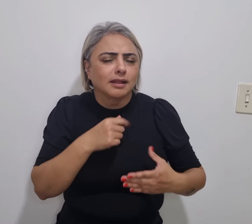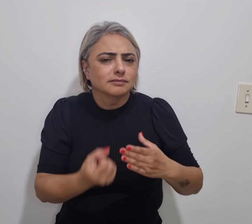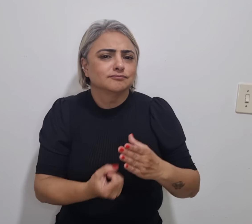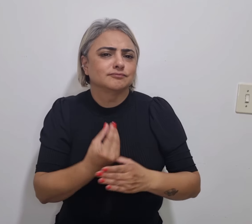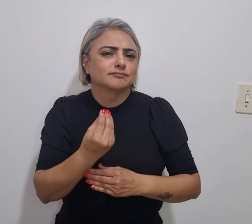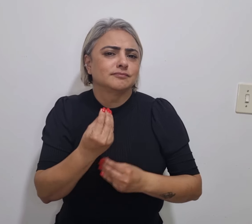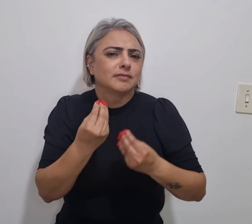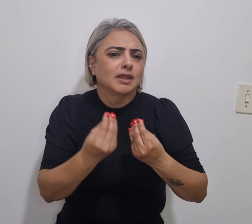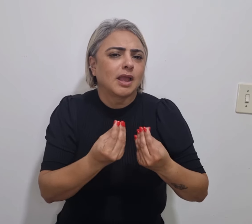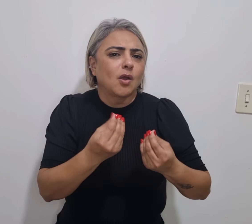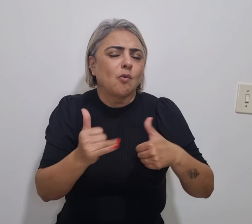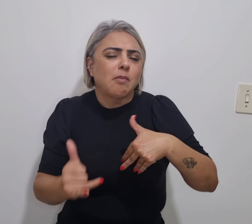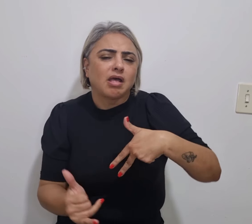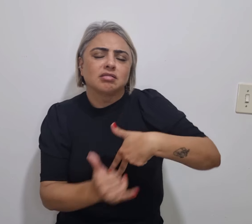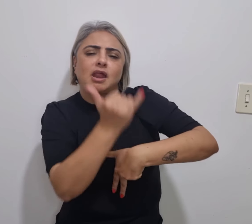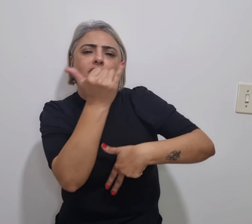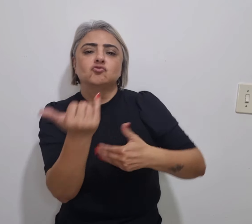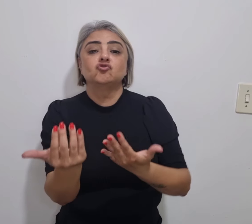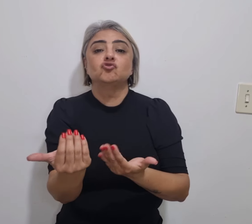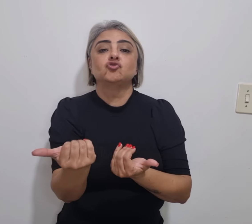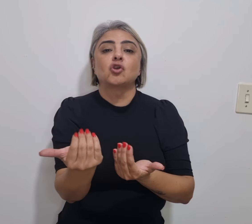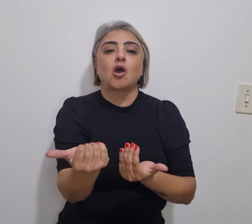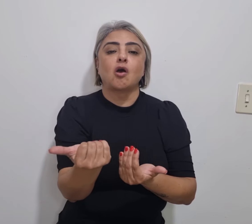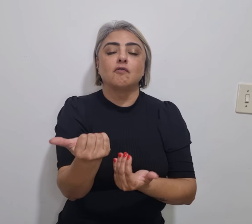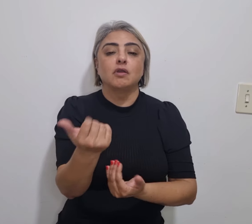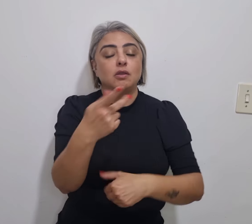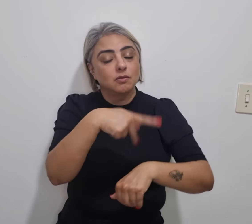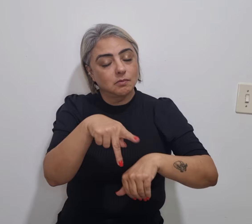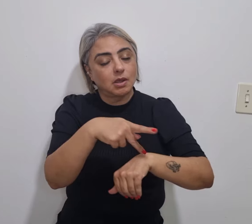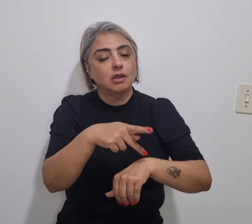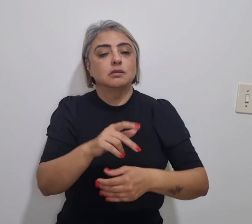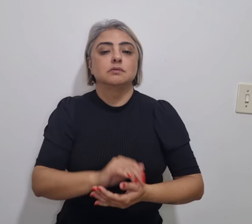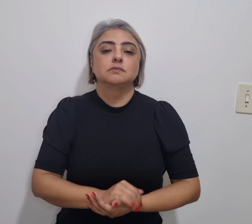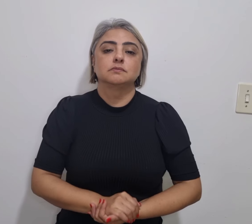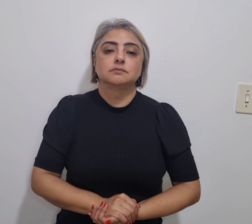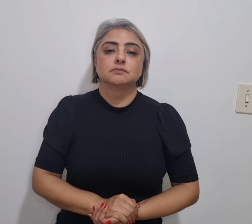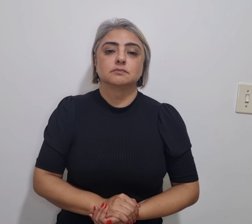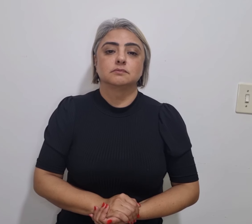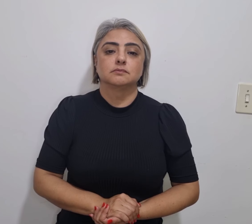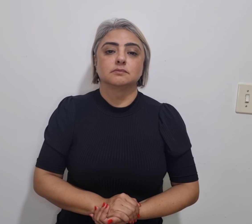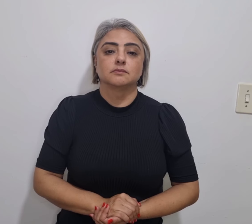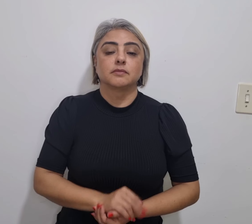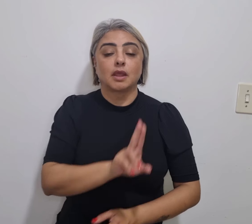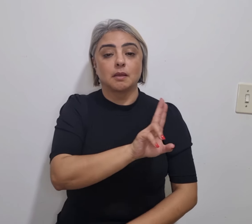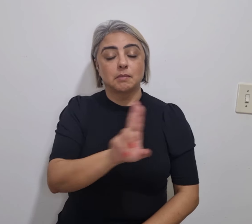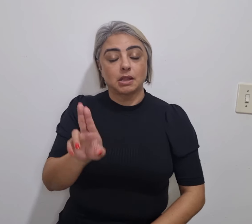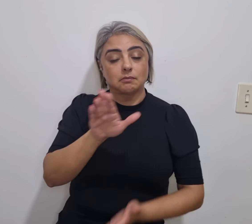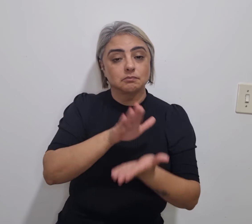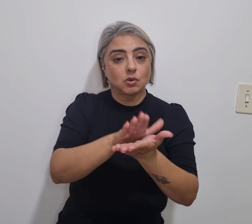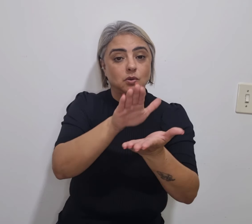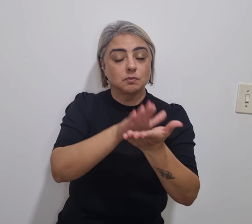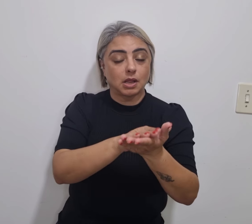uma traição aos jovens e ao país. Matéria